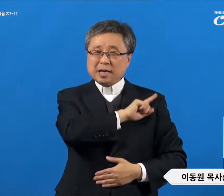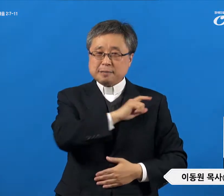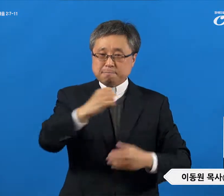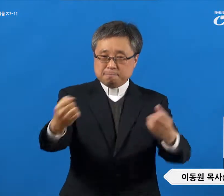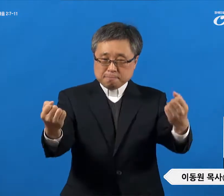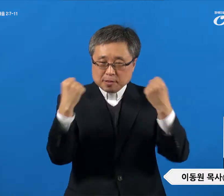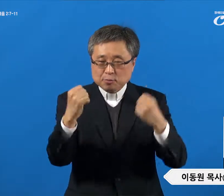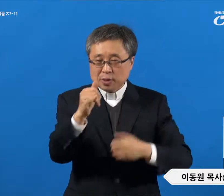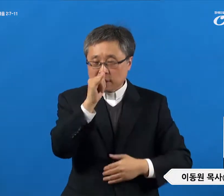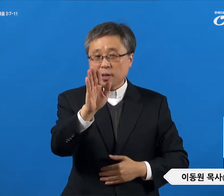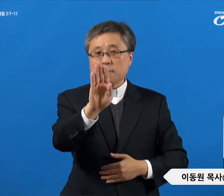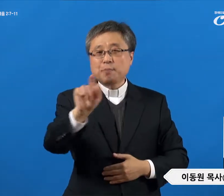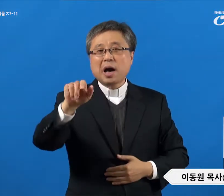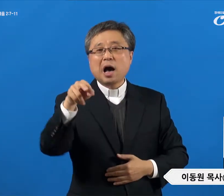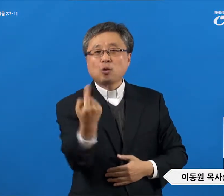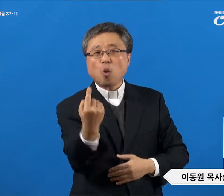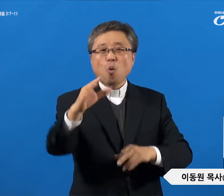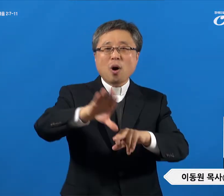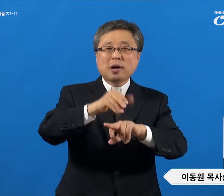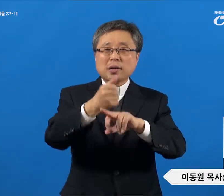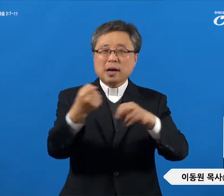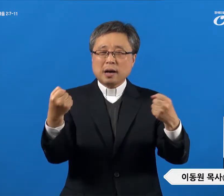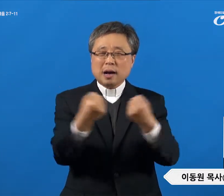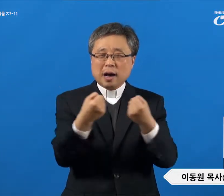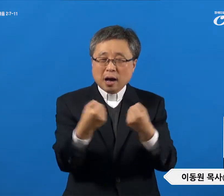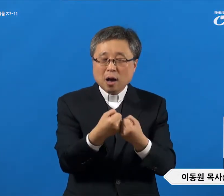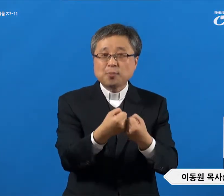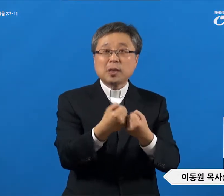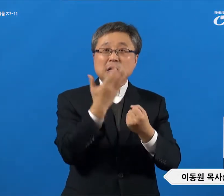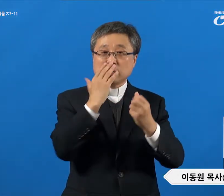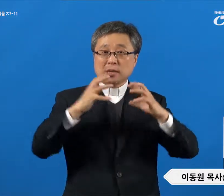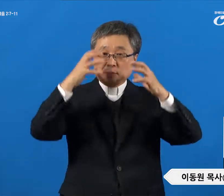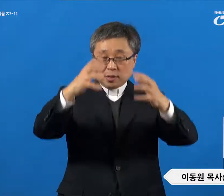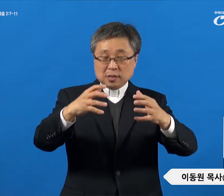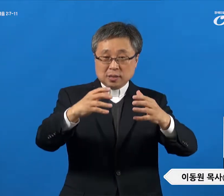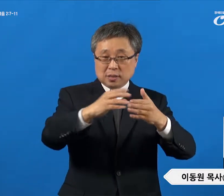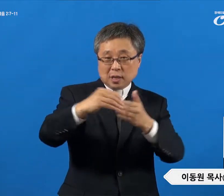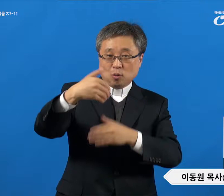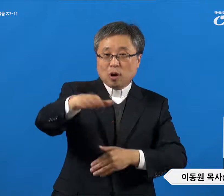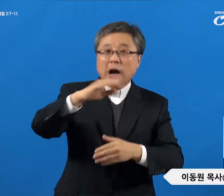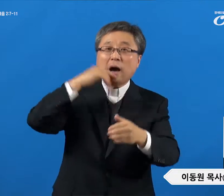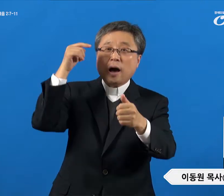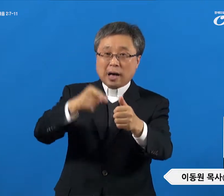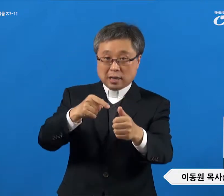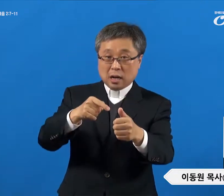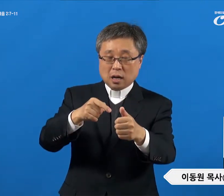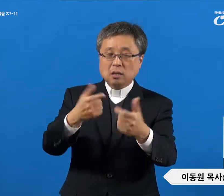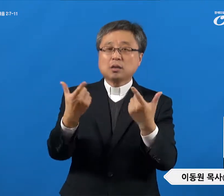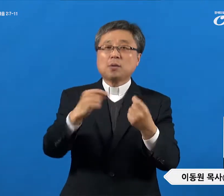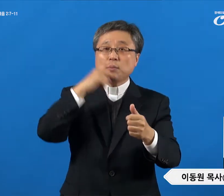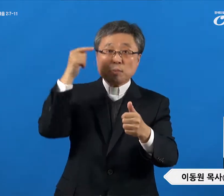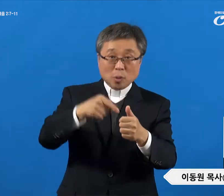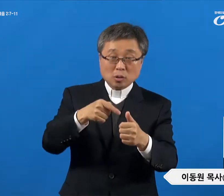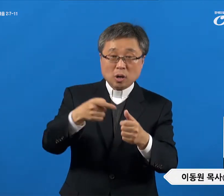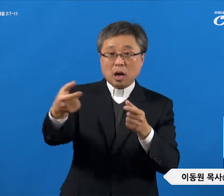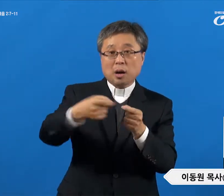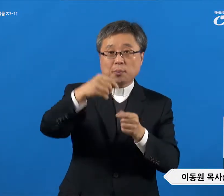사람 바로와 대결하며 이스라엘 백성들을 데리고 나가라 라는 명령 앞에 겁없이 순종해야